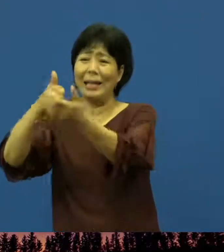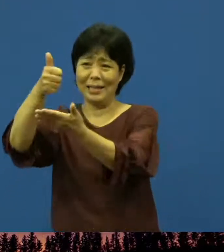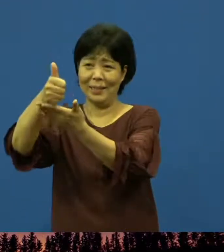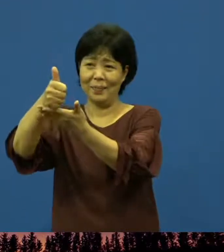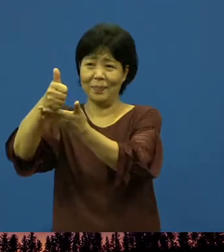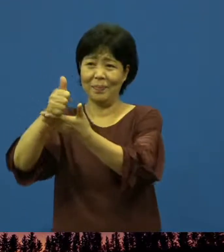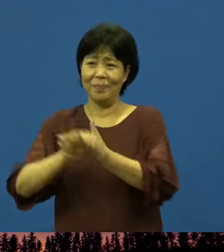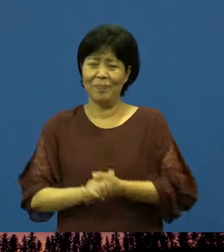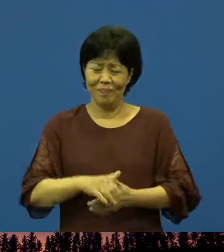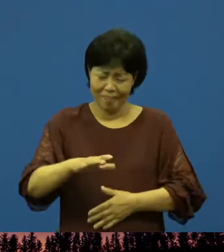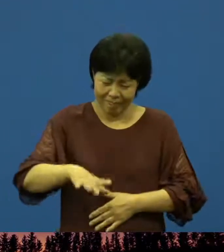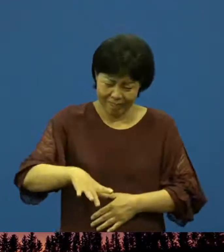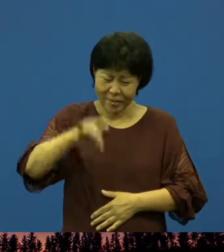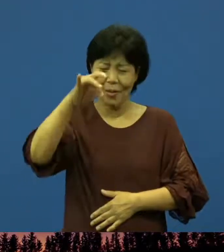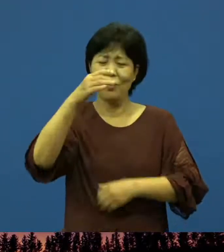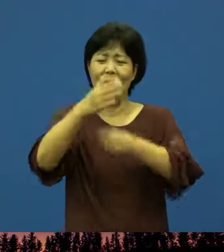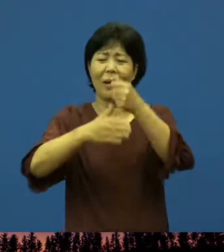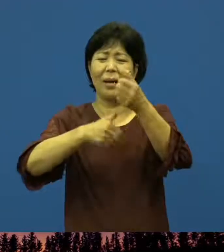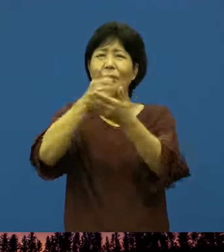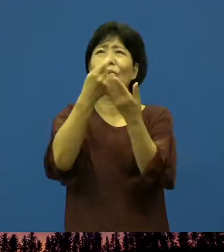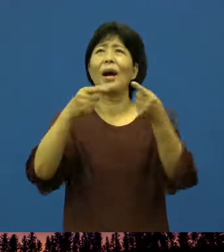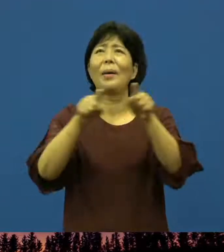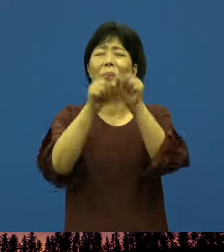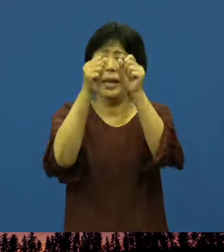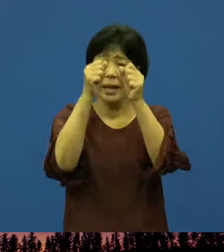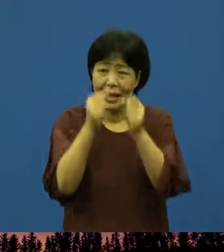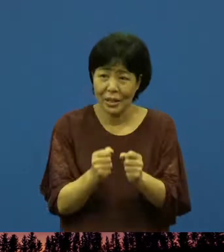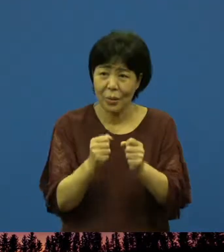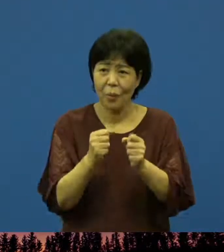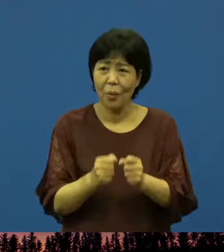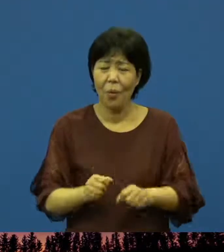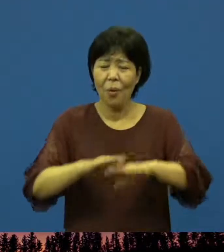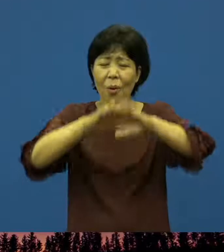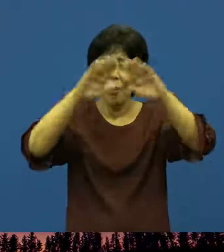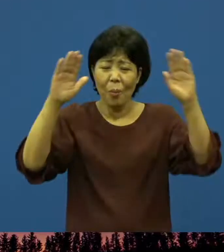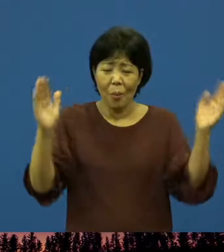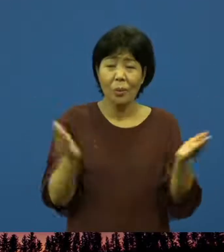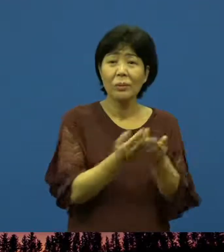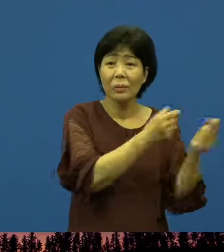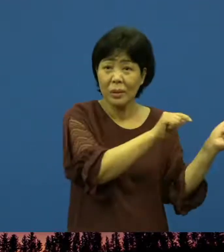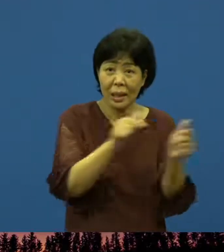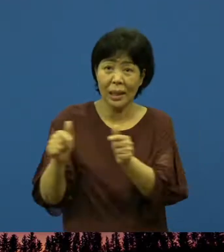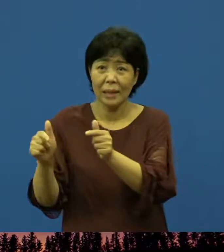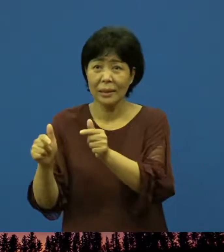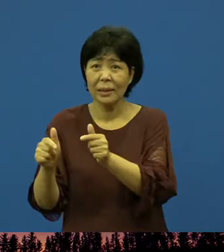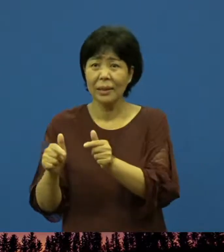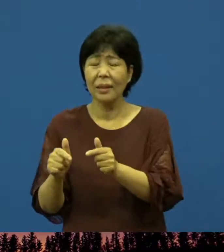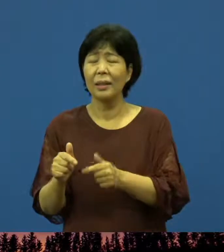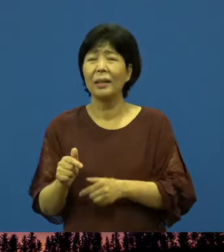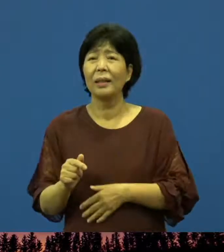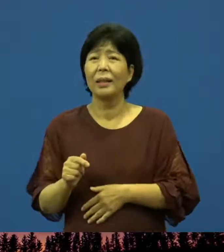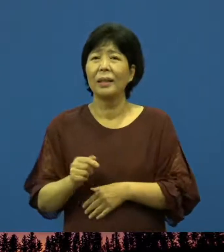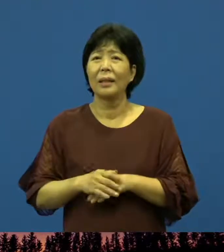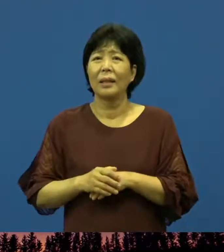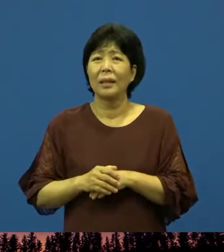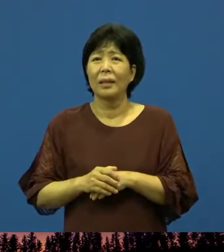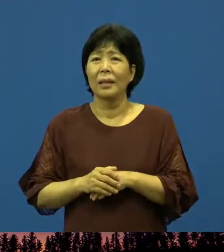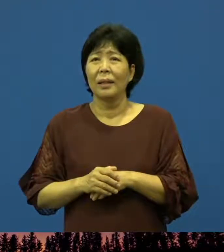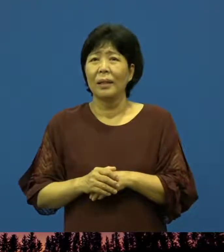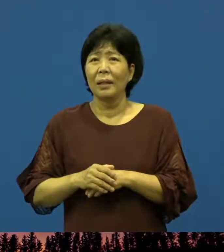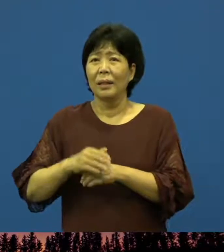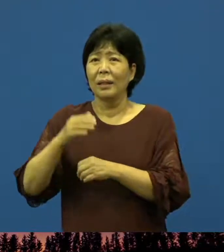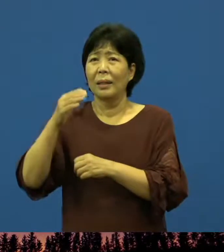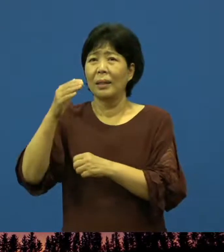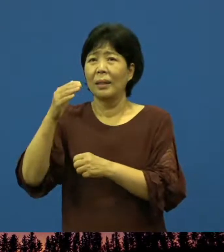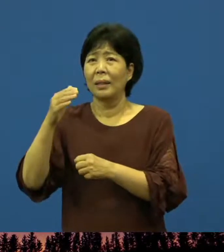태초에 하나님과 함께 계셨고 만물이 그로 말미암아 지은 바 되었으니 지은 것이 하나도 그가 없이는